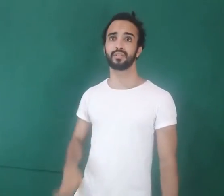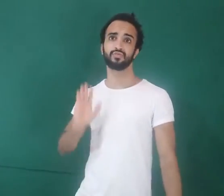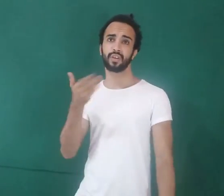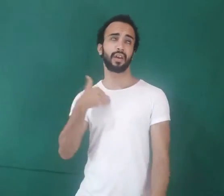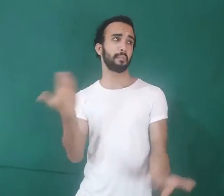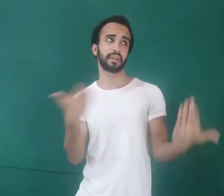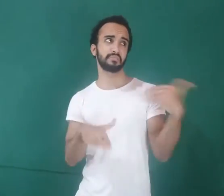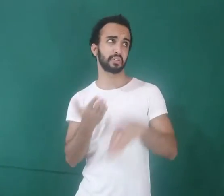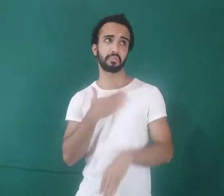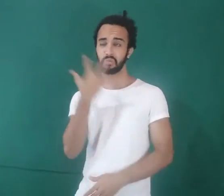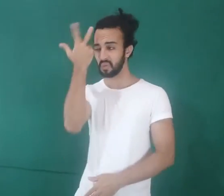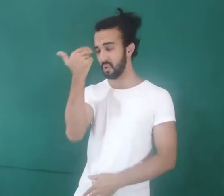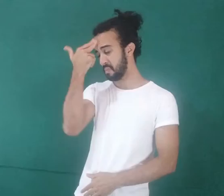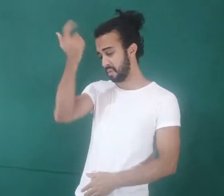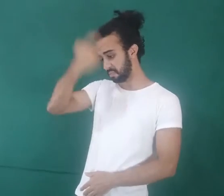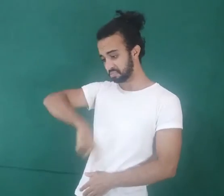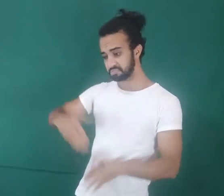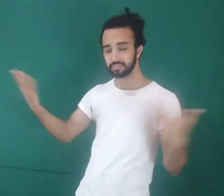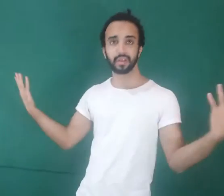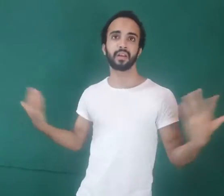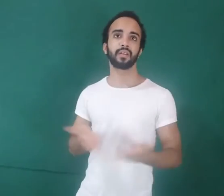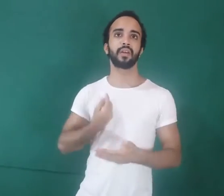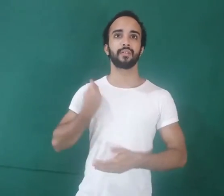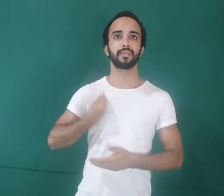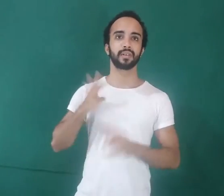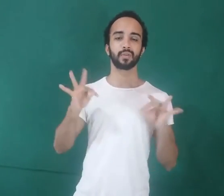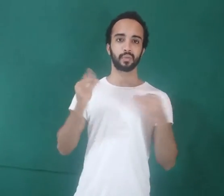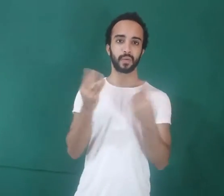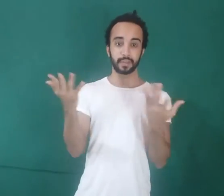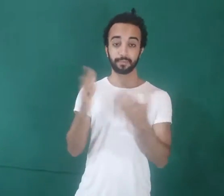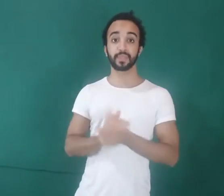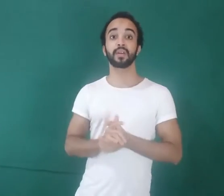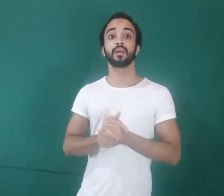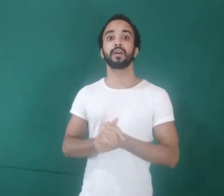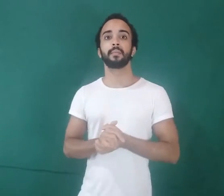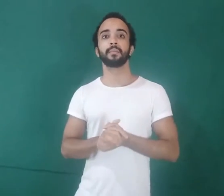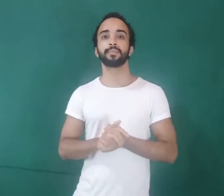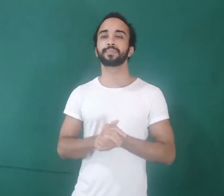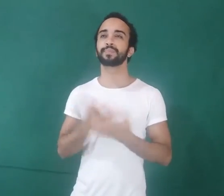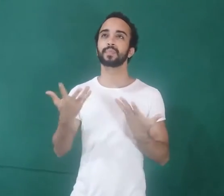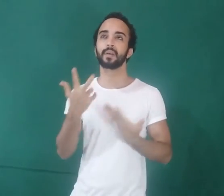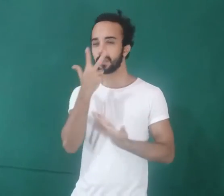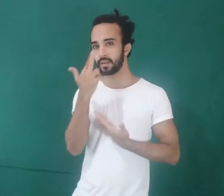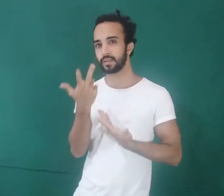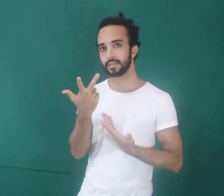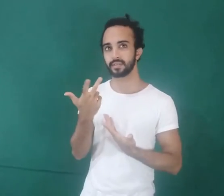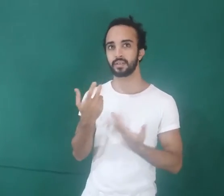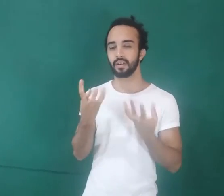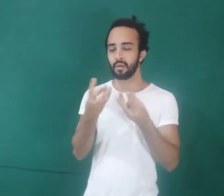tão inserido no caminho como um todo, que isso fica completamente diluído, né, na existência. Isso